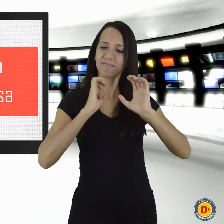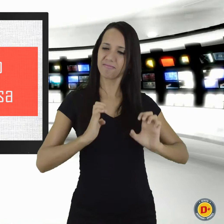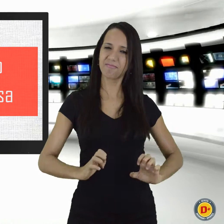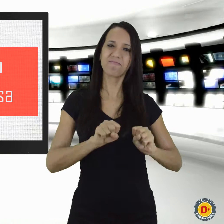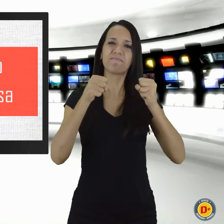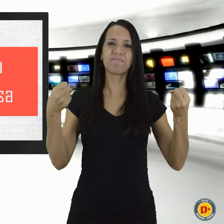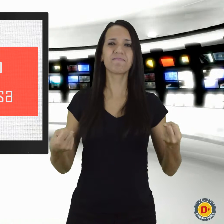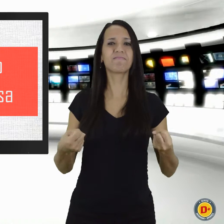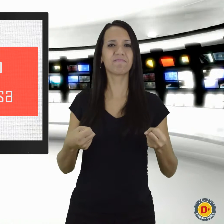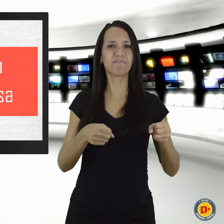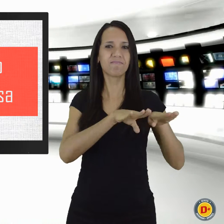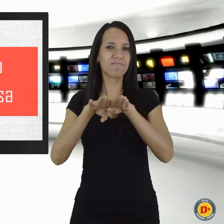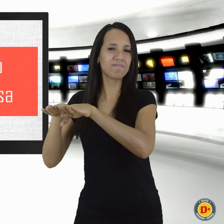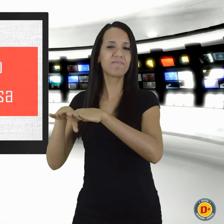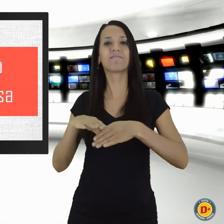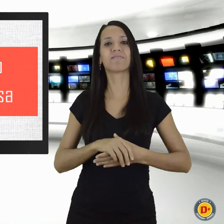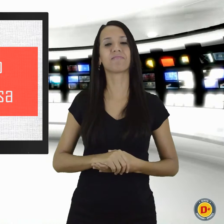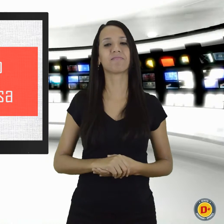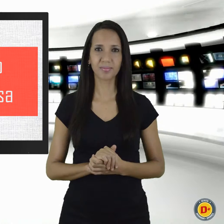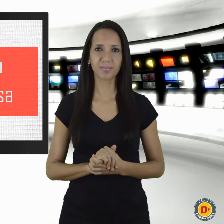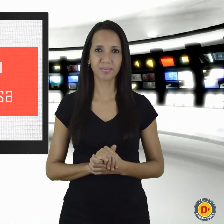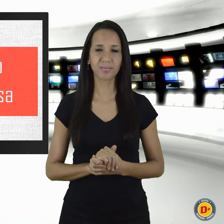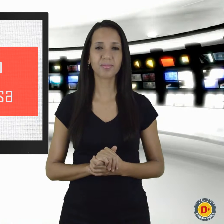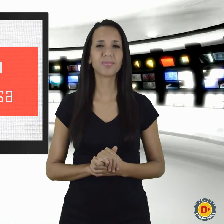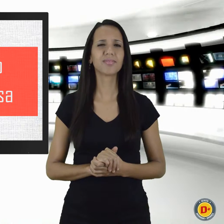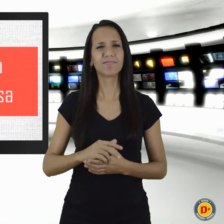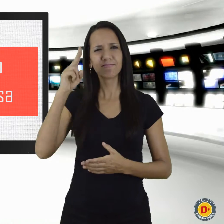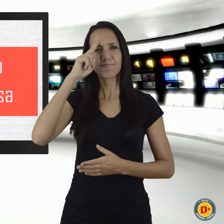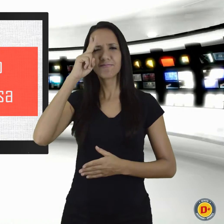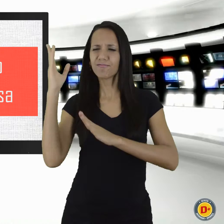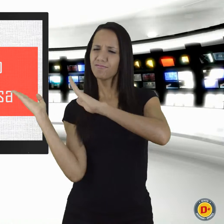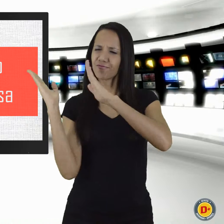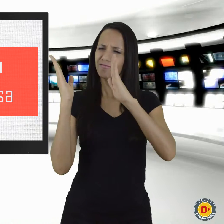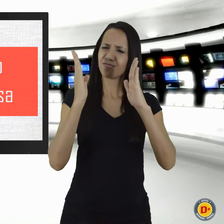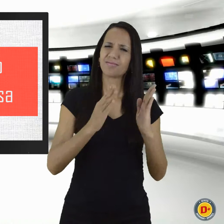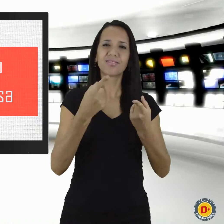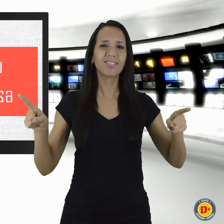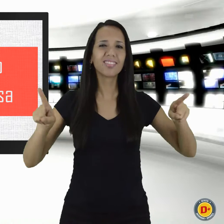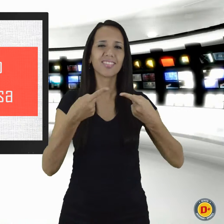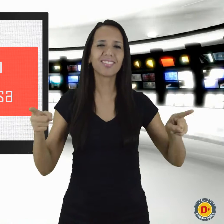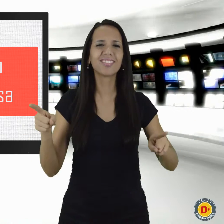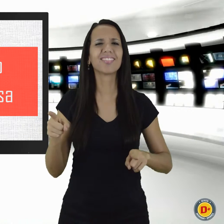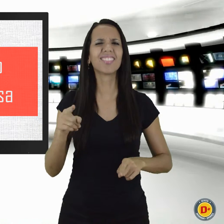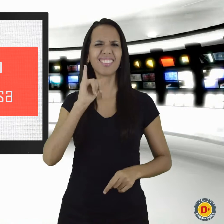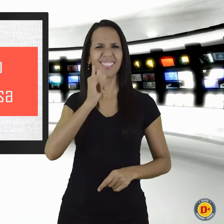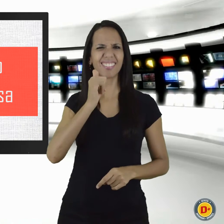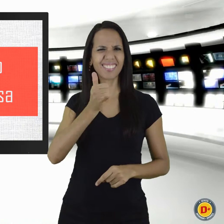Em sua já longa trajetória na música, coleciona histórias curiosas. Uma é emblemática.